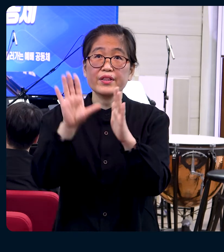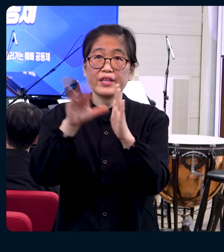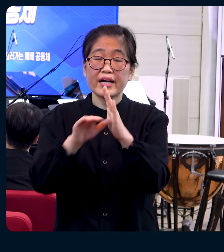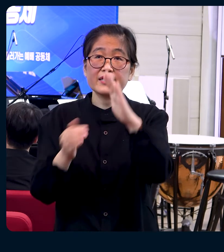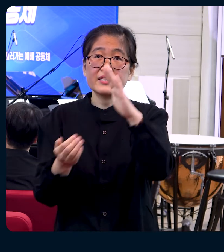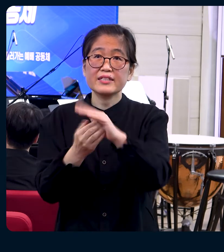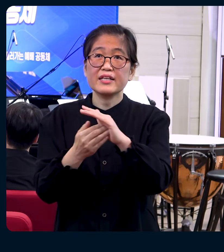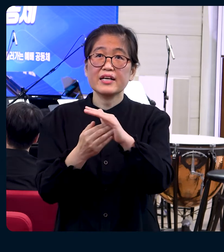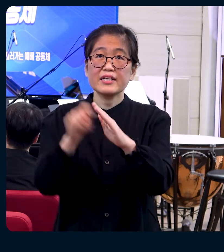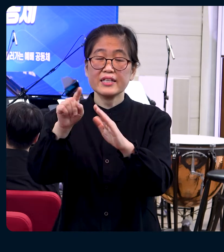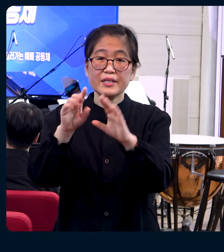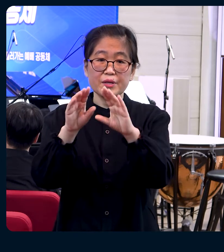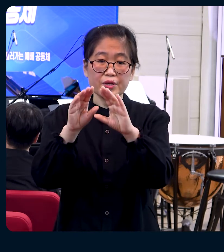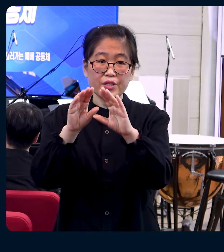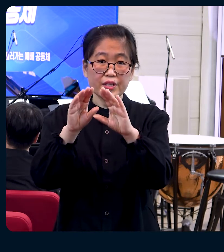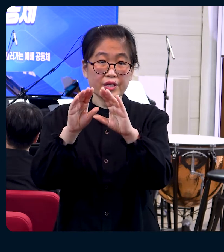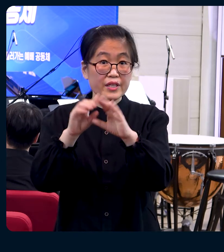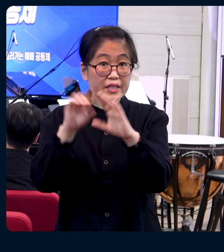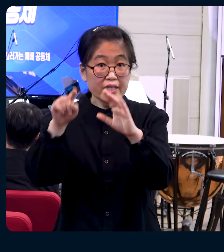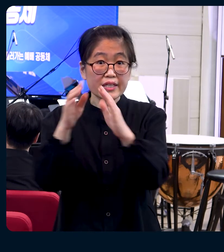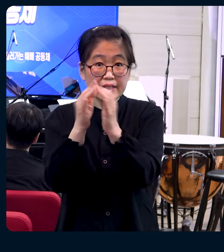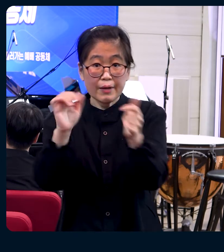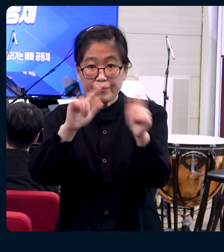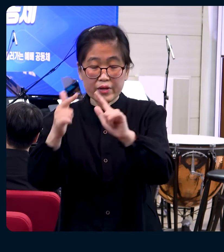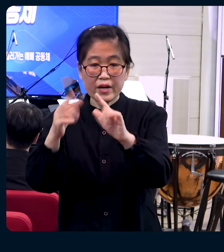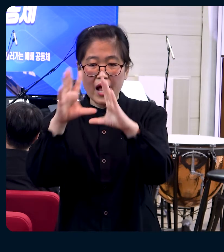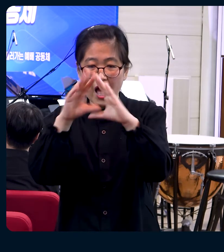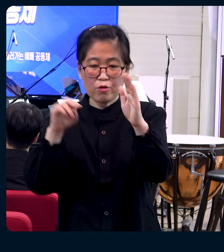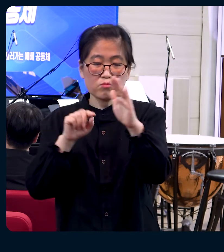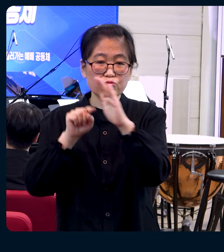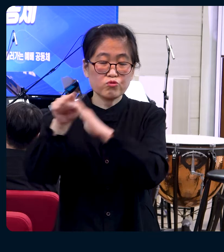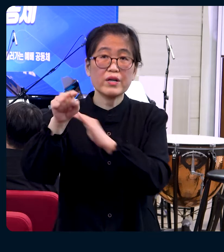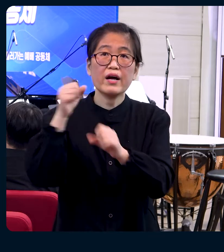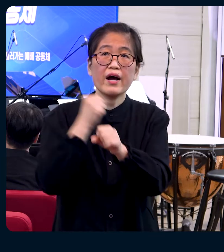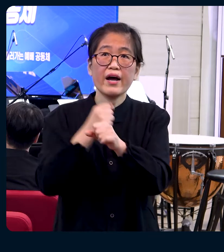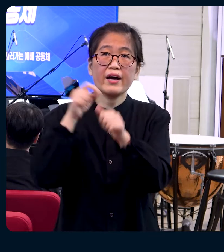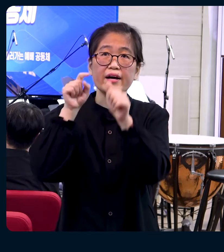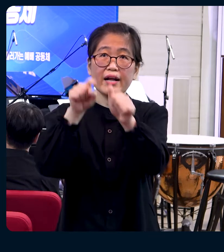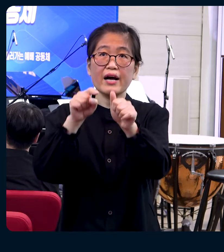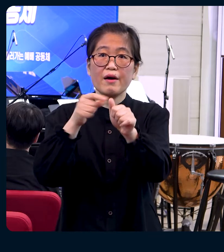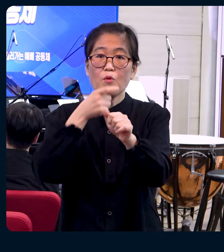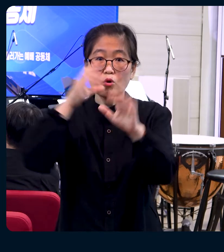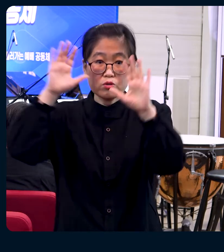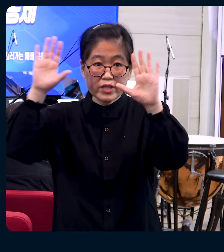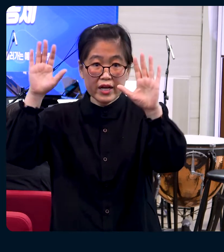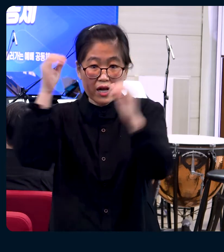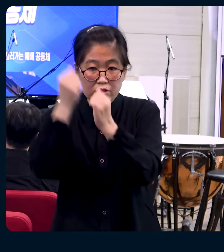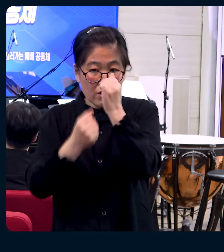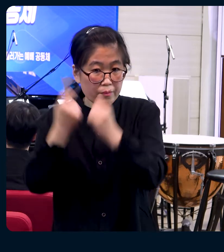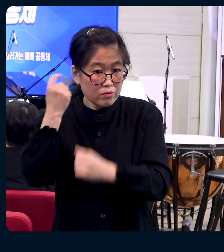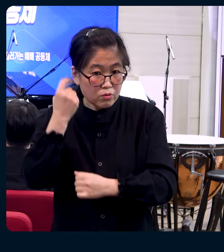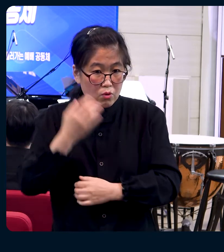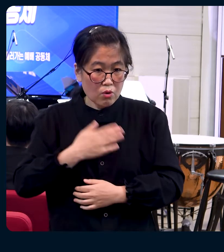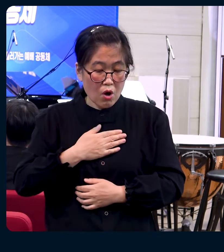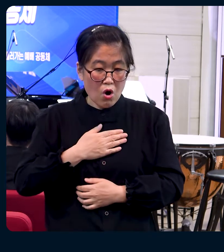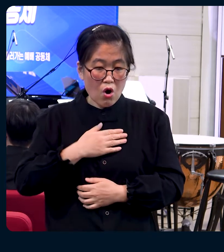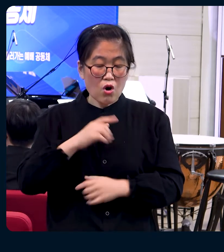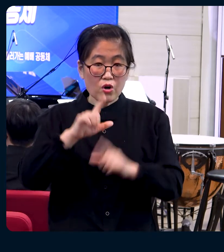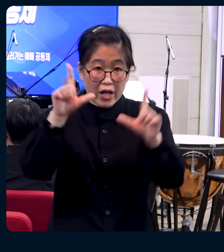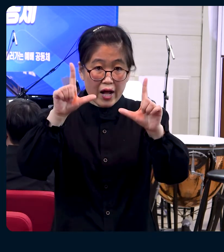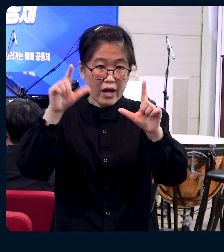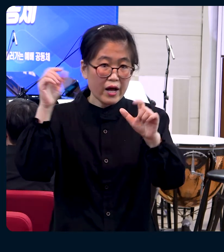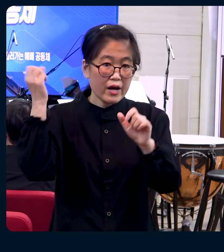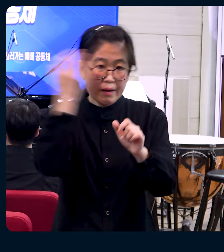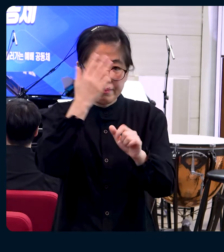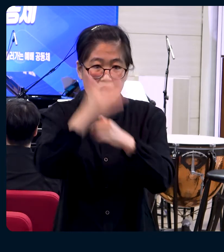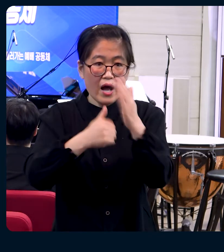차서 이 백성을 이끌고 애굽을 나가라고 하는데 모세는 어떻게 해석을 하냐면 어느 날 갑자기